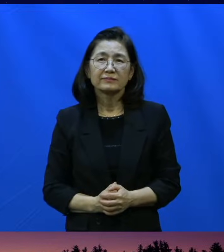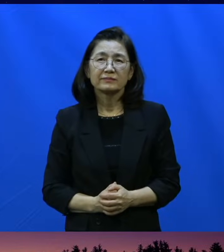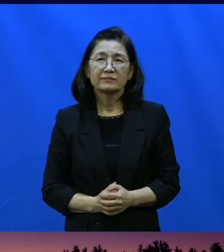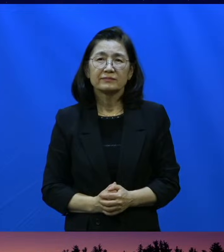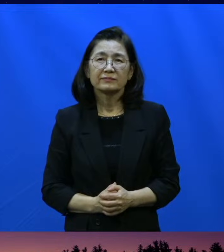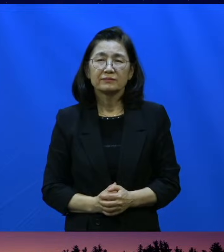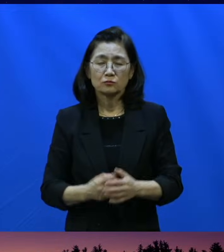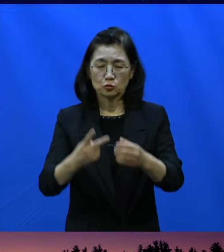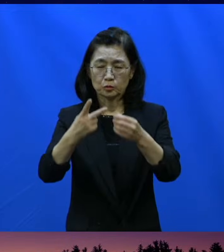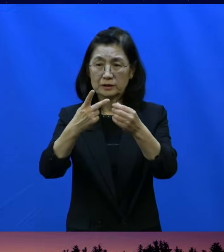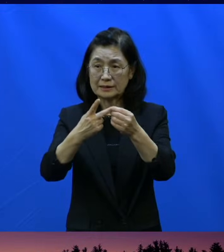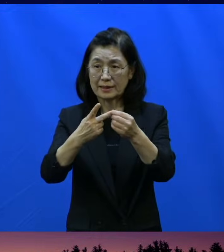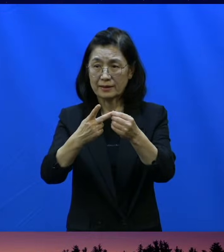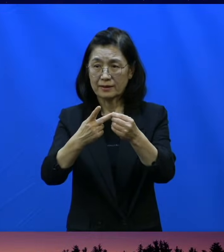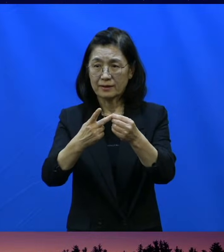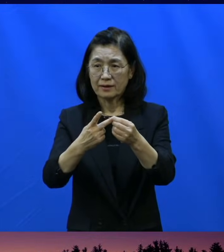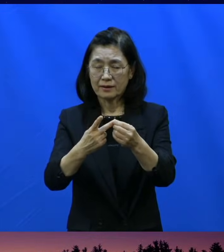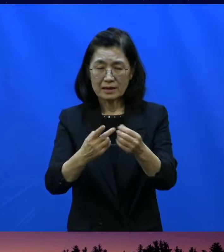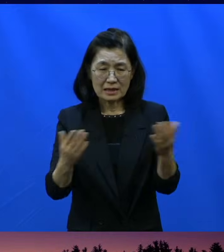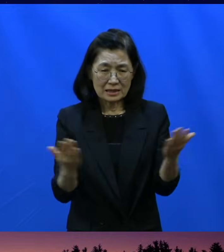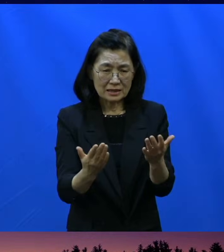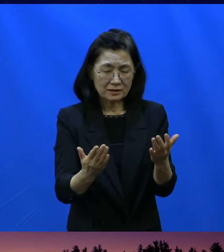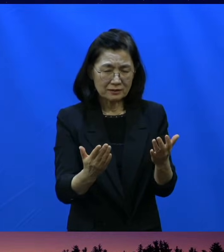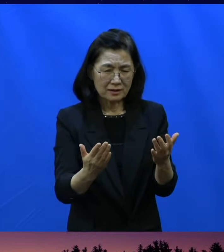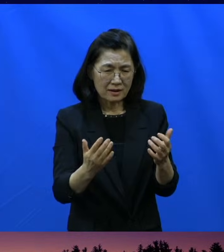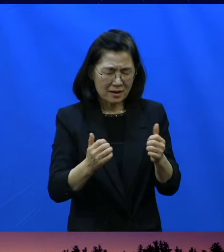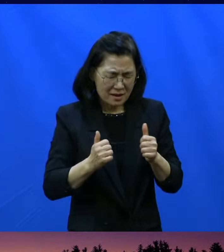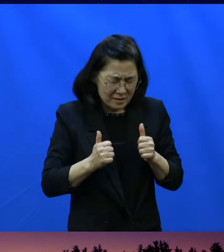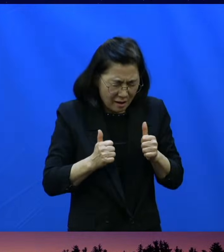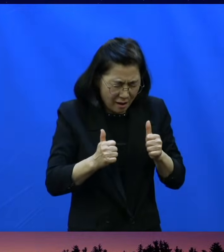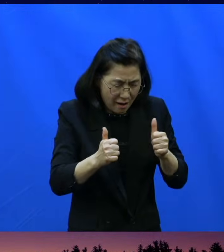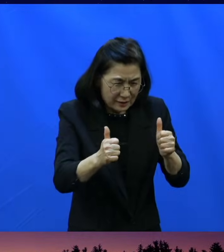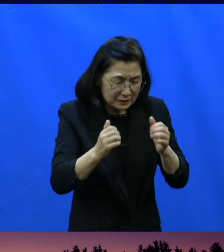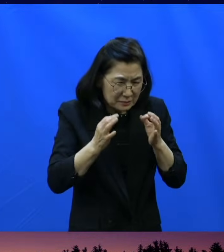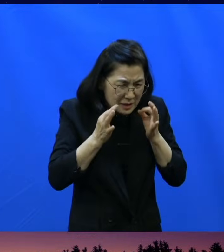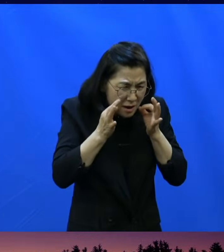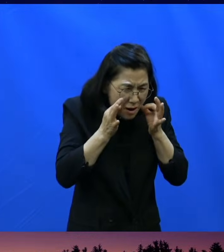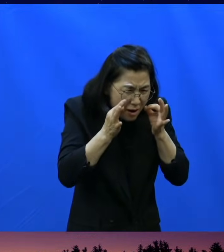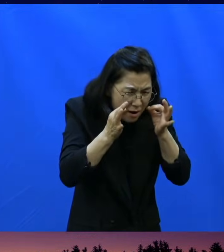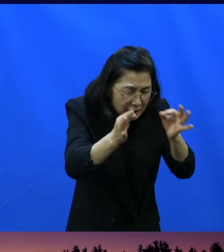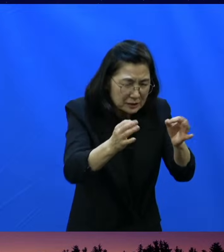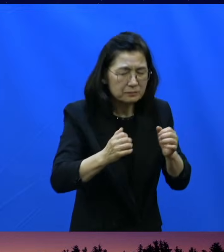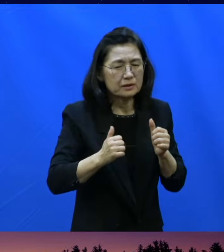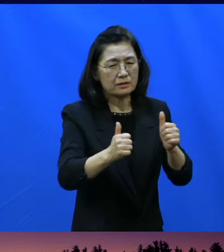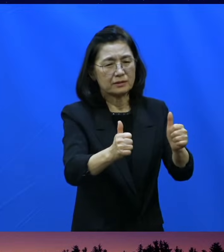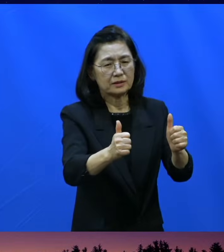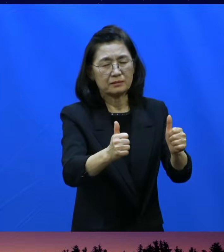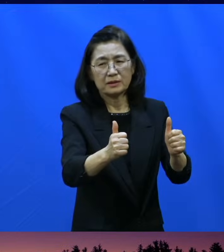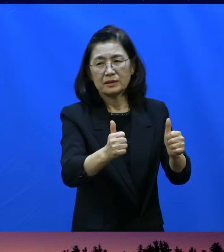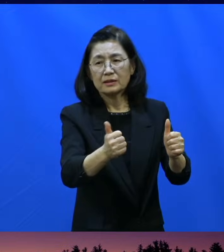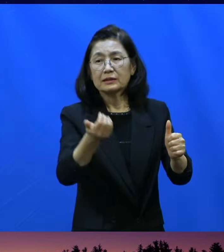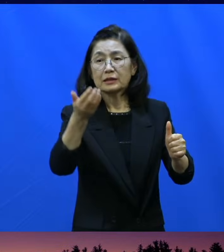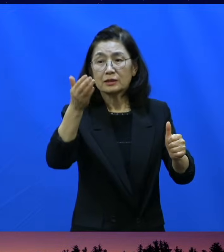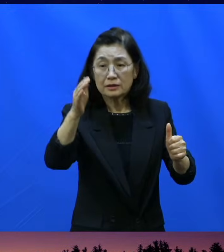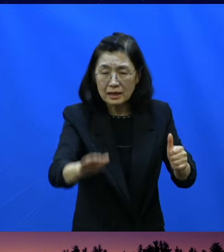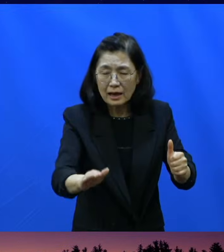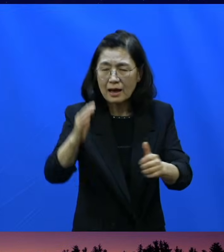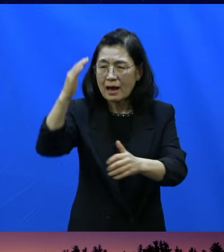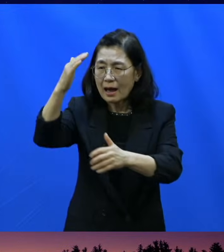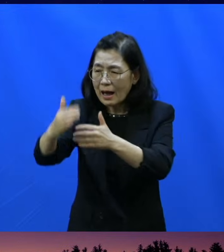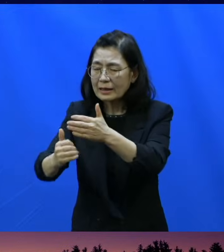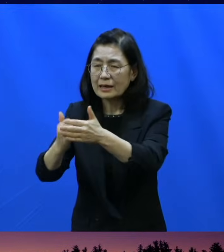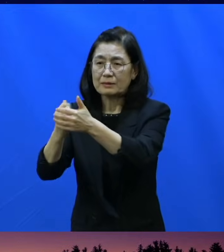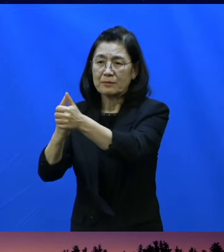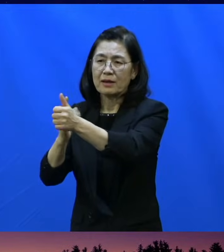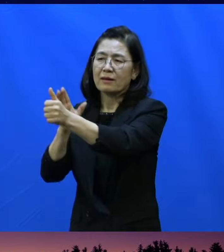둘째 생각할 것은 일을 열심히 하되 하나님께 맡기는 것입니다. 우리가 애를 써야 할 때도 있어요. 그러나 때로는 우리의